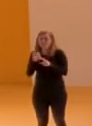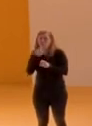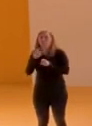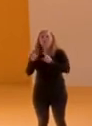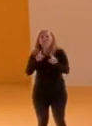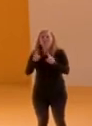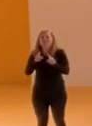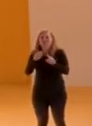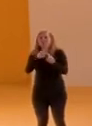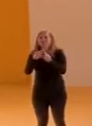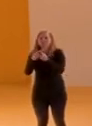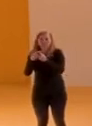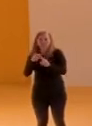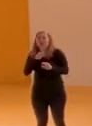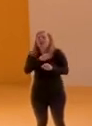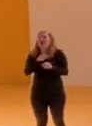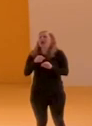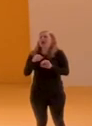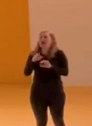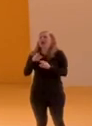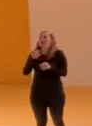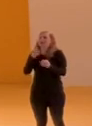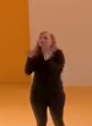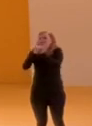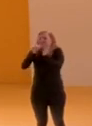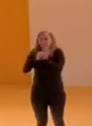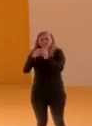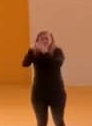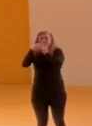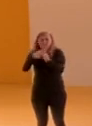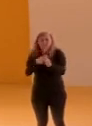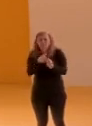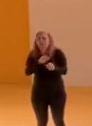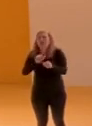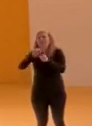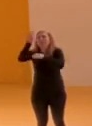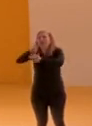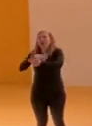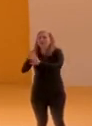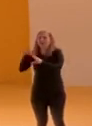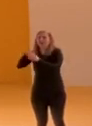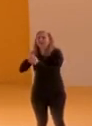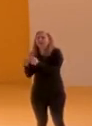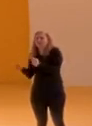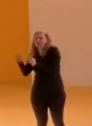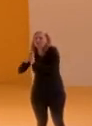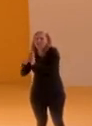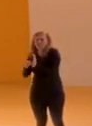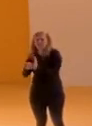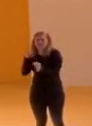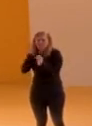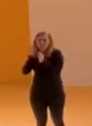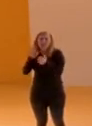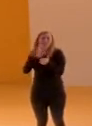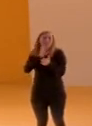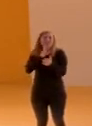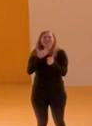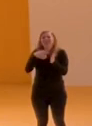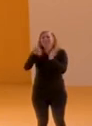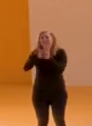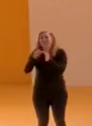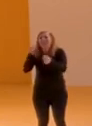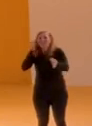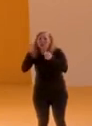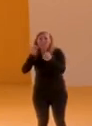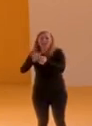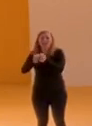to są jakieś przypisy do tabeli szczególne pewnie dotyczące albo niepewności danych